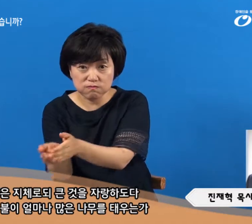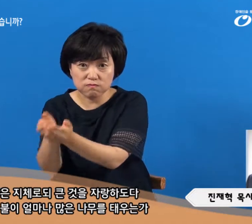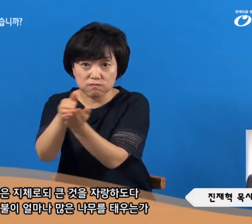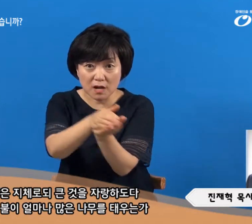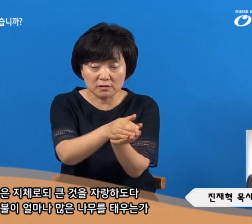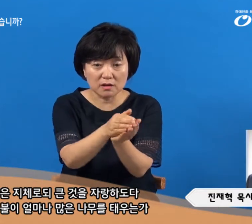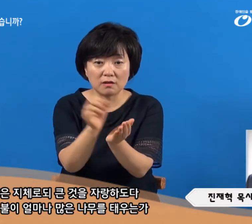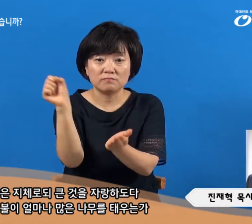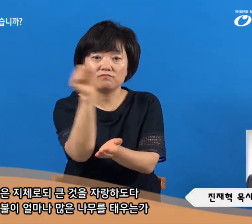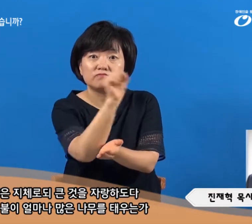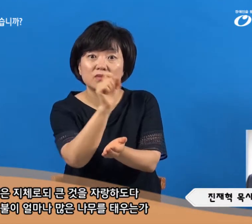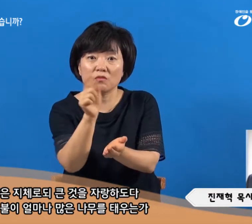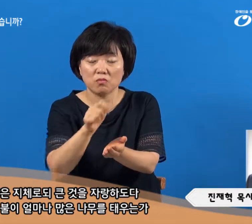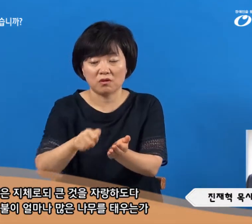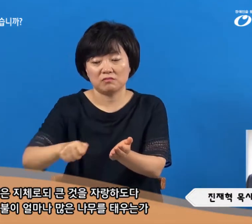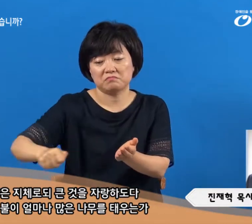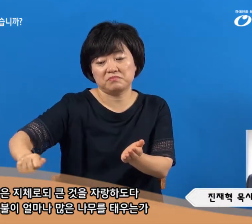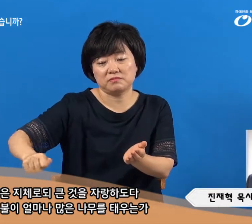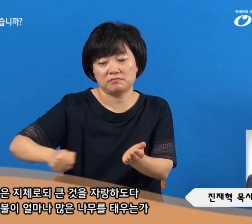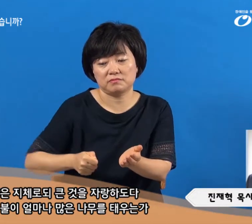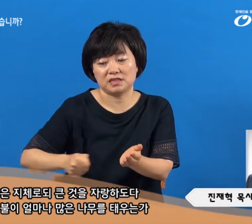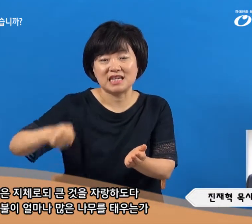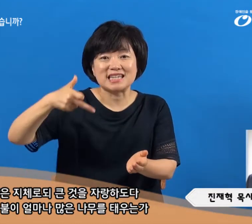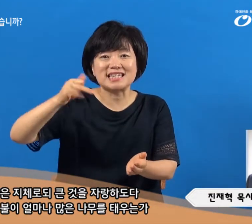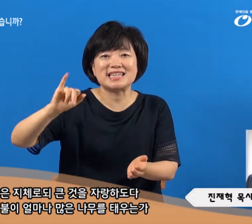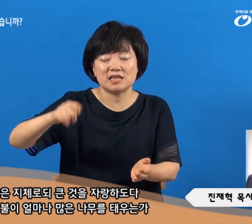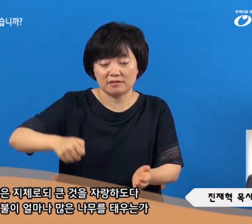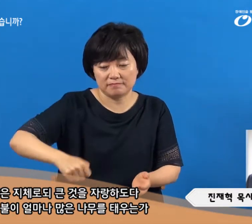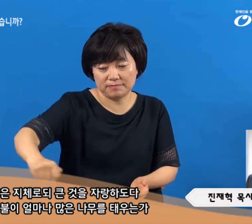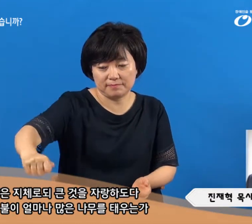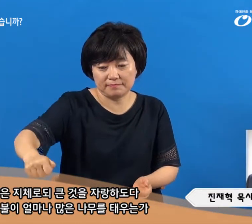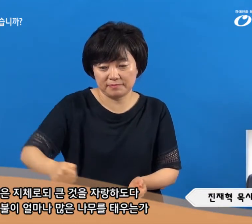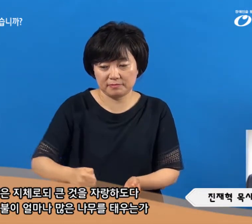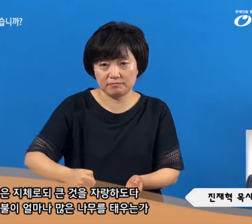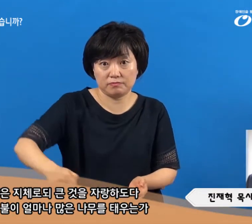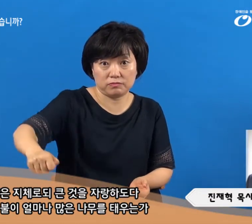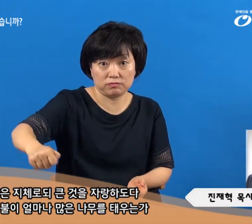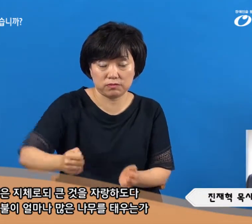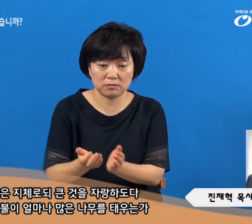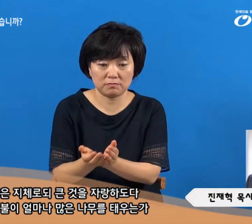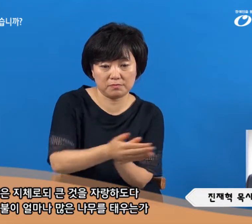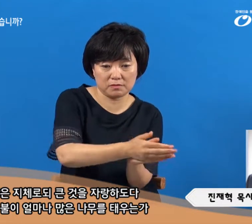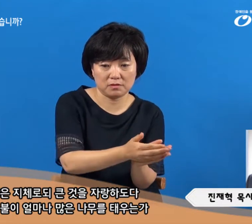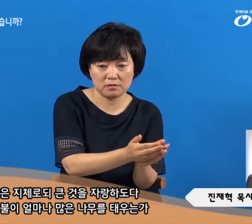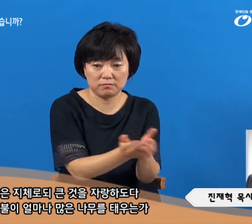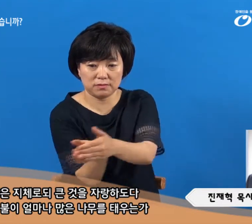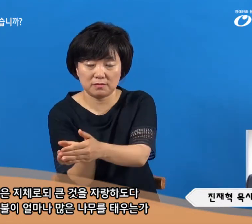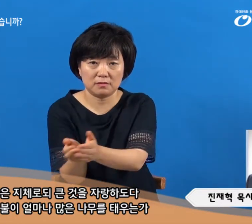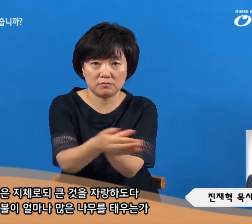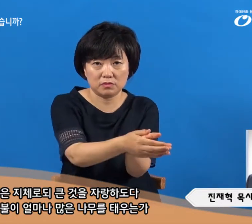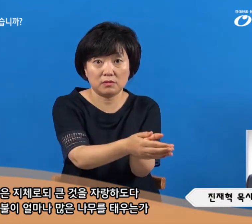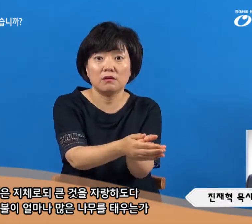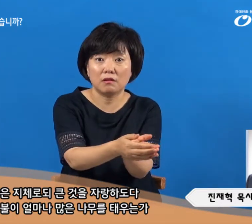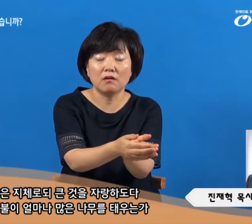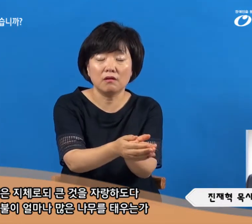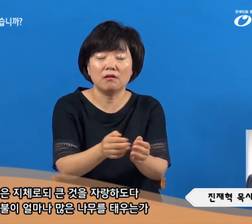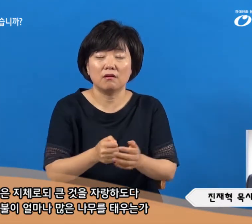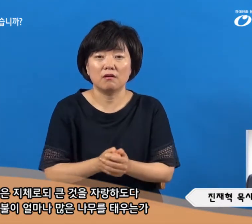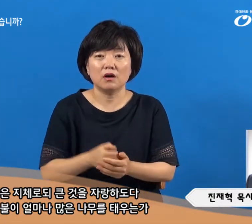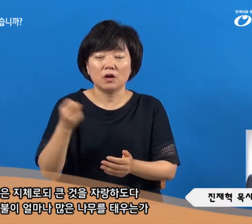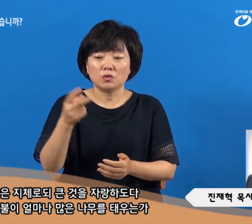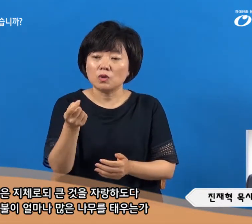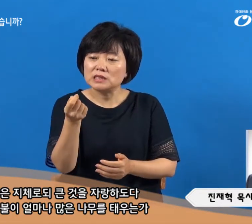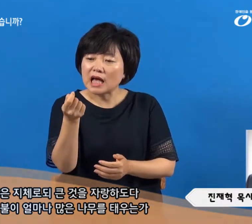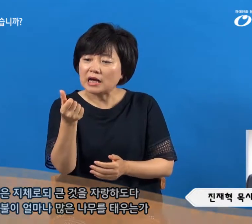운행하나니 이와 같이 혀도 작은 지체로 돼 큰 것을 자랑하도다. 보라, 얼마나 작은 불이 얼마나 많은